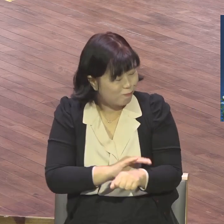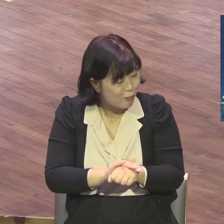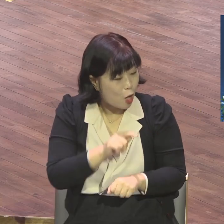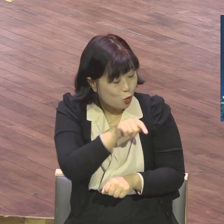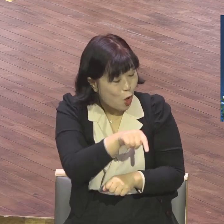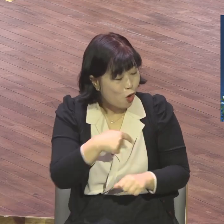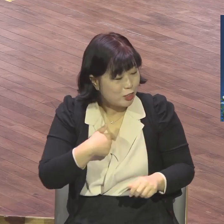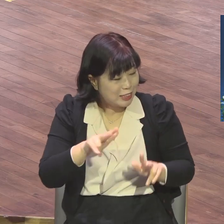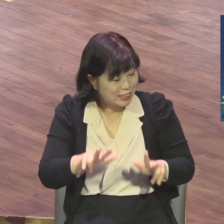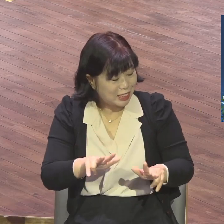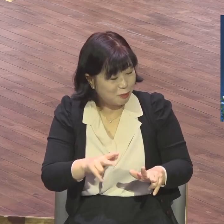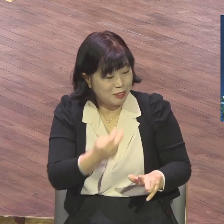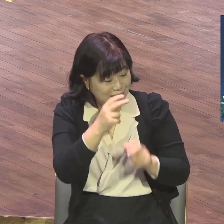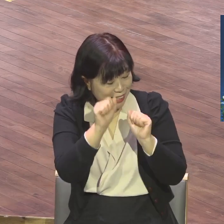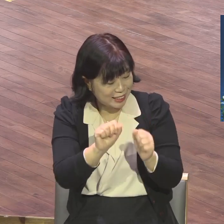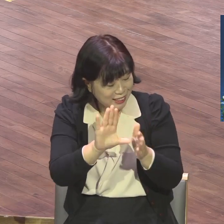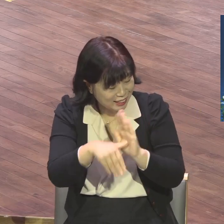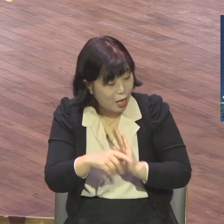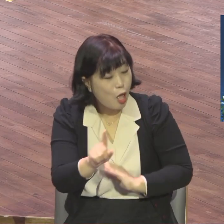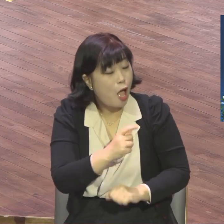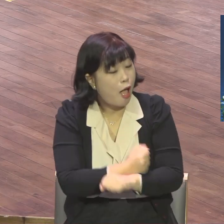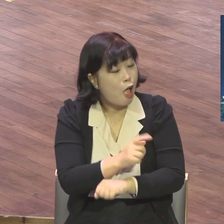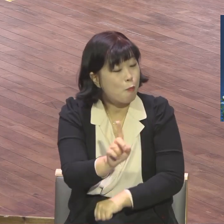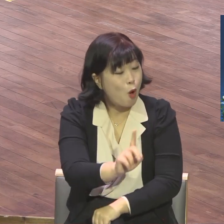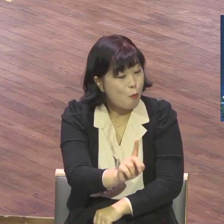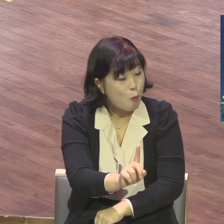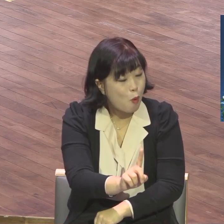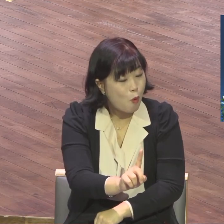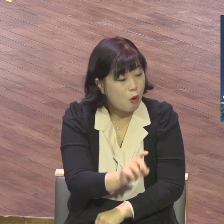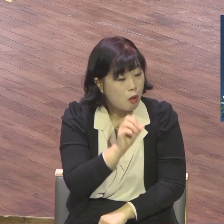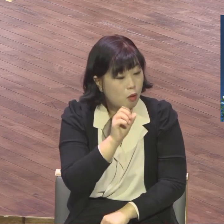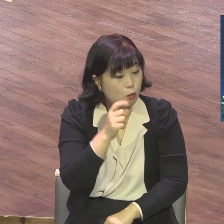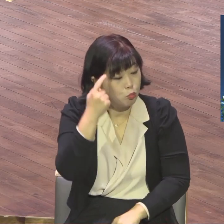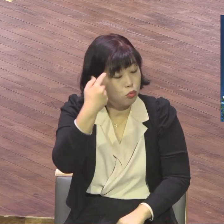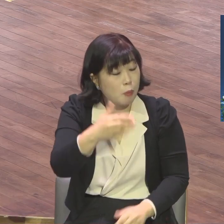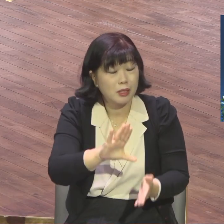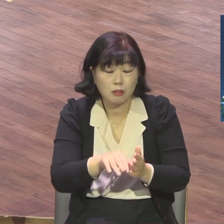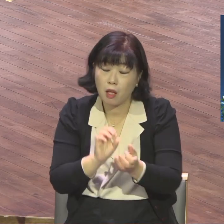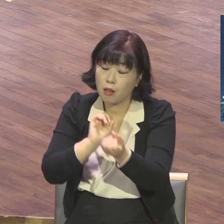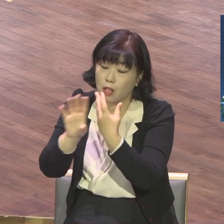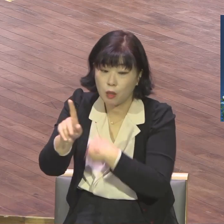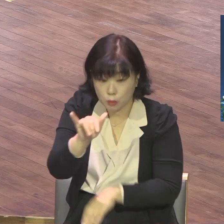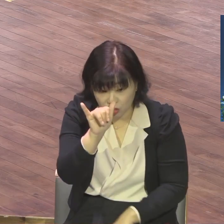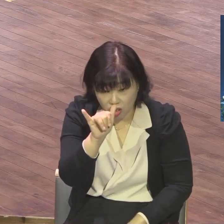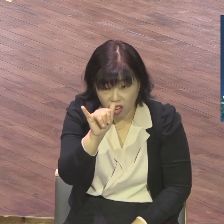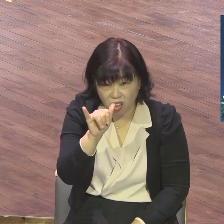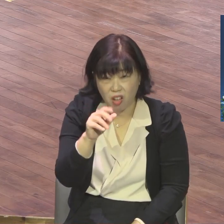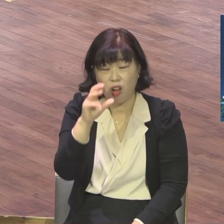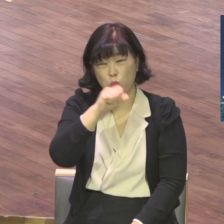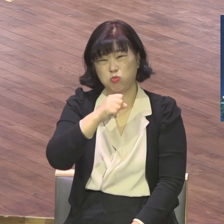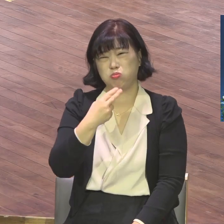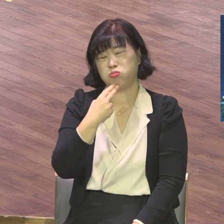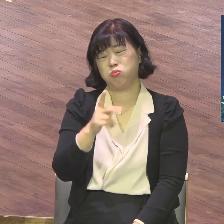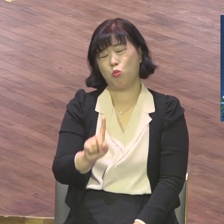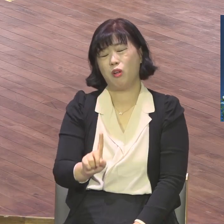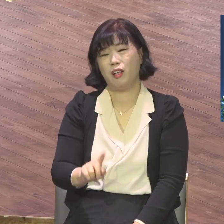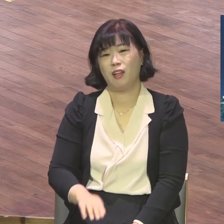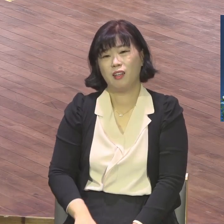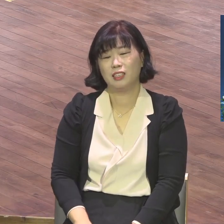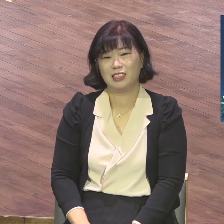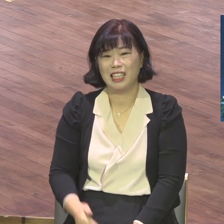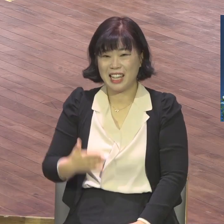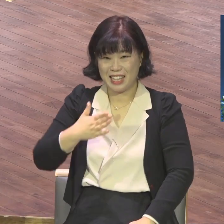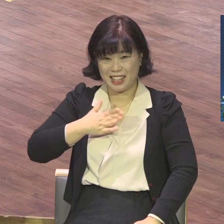목동에 개척을 하면서 그 상가 건물에 개척하면 고 앤드 씨 앤드, 가든지 보내든지, 네가 가든지 네가